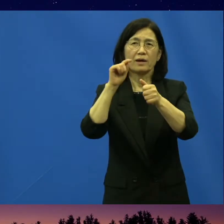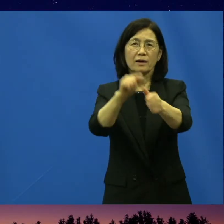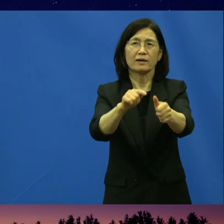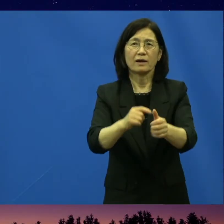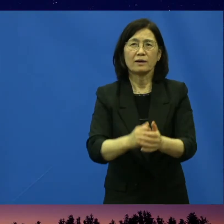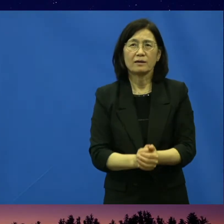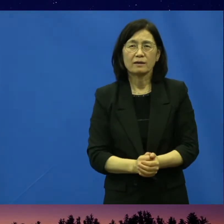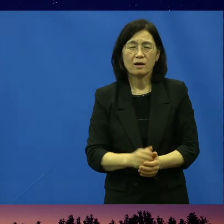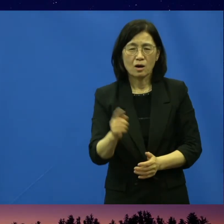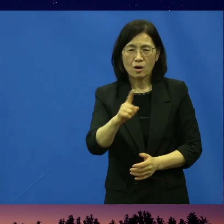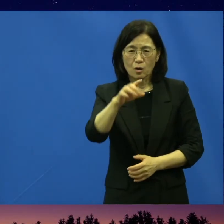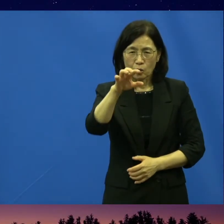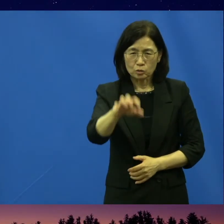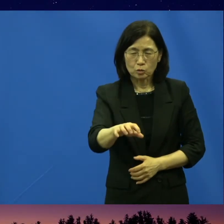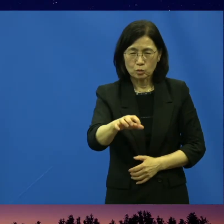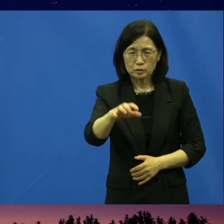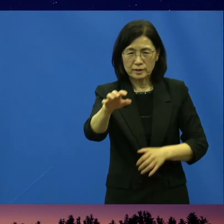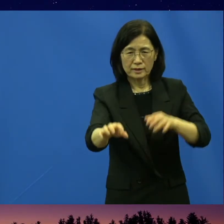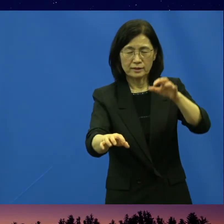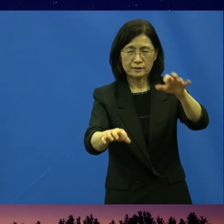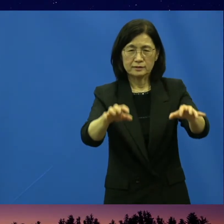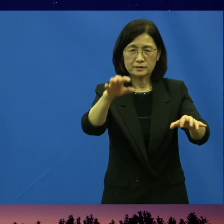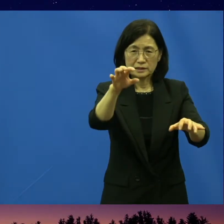내가 어디로 가든지 하나님이 함께 하십니다.